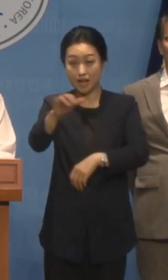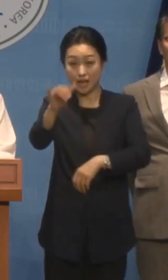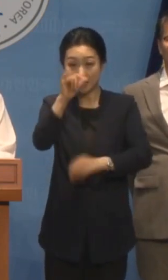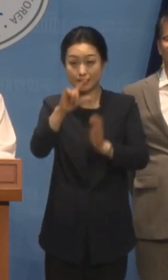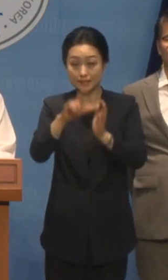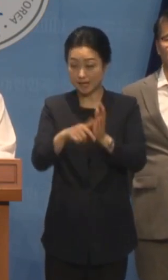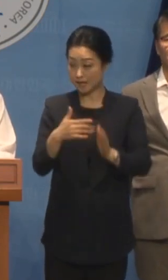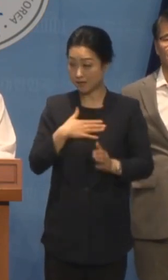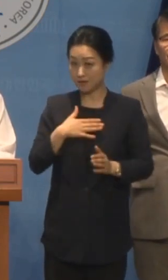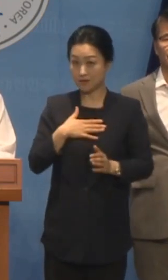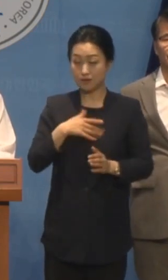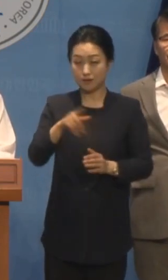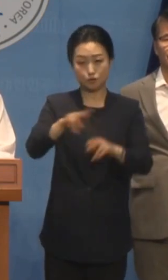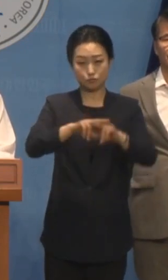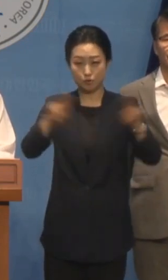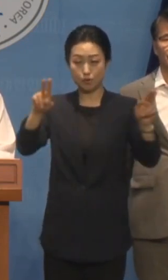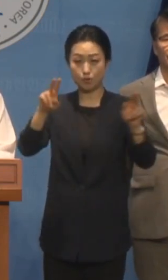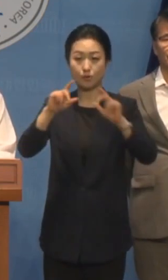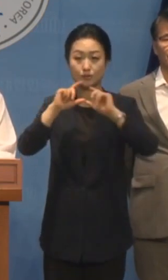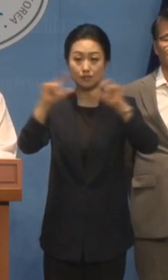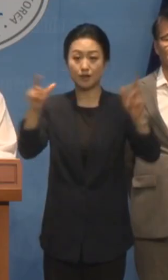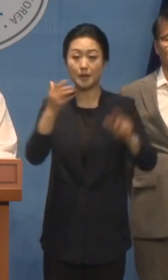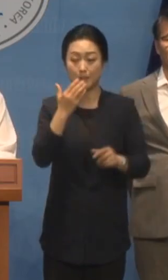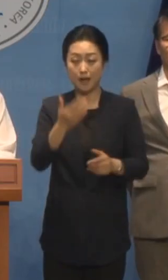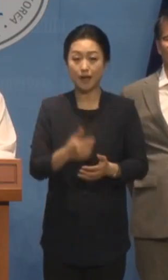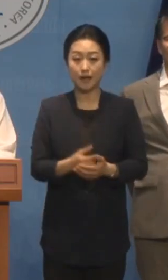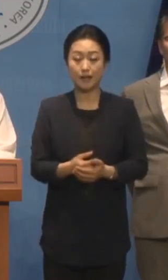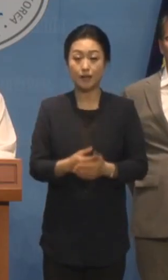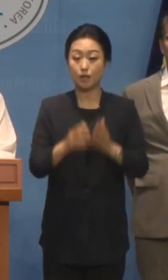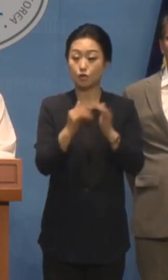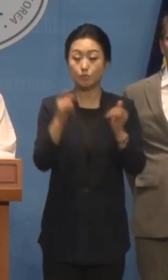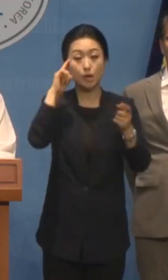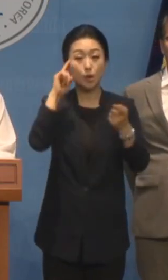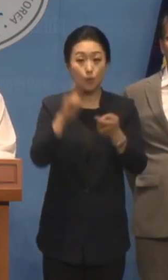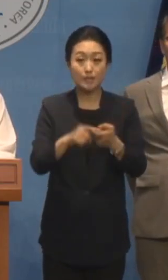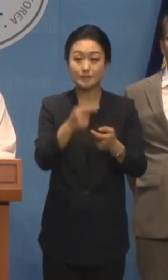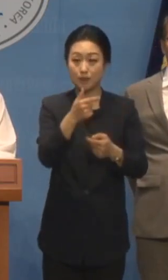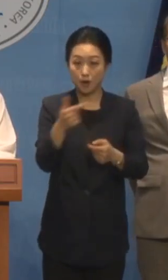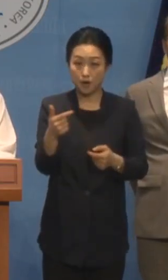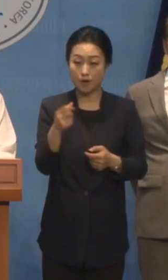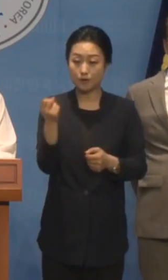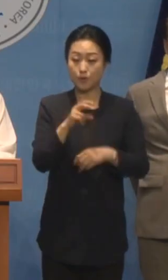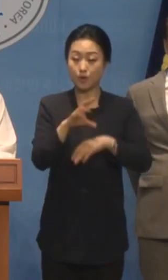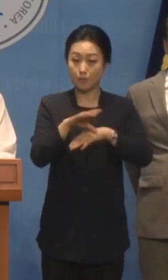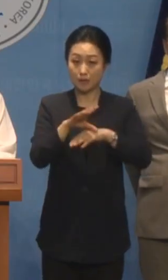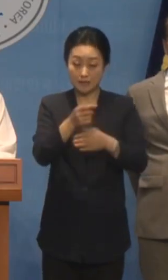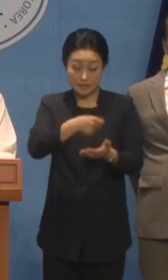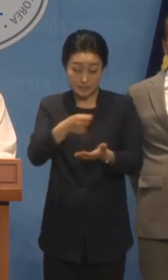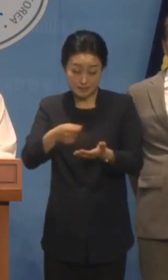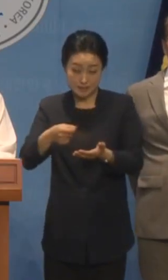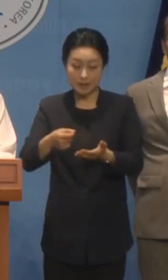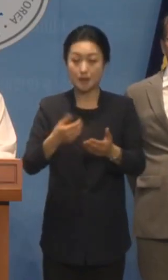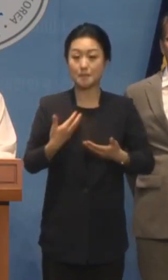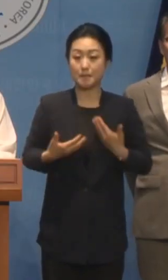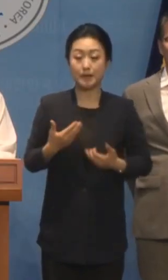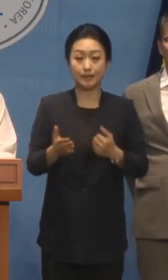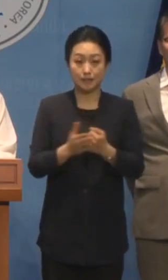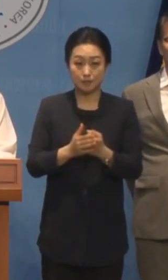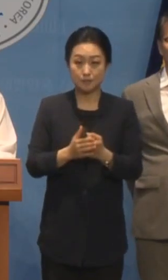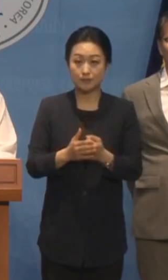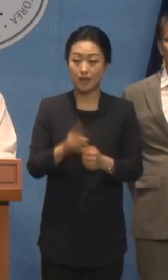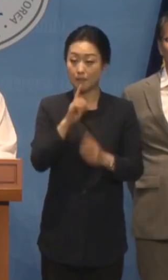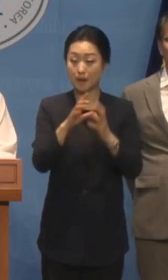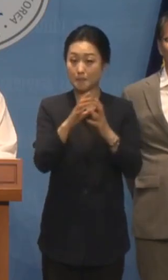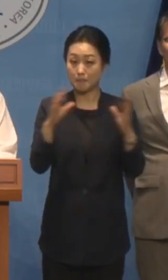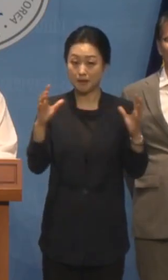서울의 소리는 무효를 선언할 것이다. 본 사건은 국민적 관심이 워낙 크고 언론도 주요 기사로 다루고 있으므로 더 이상